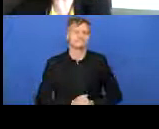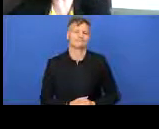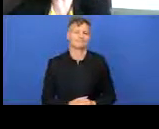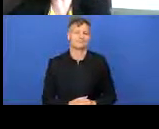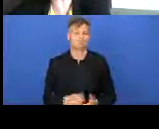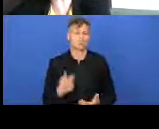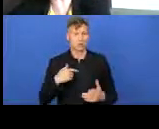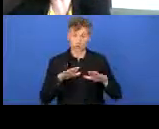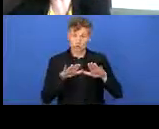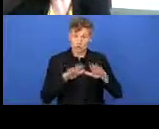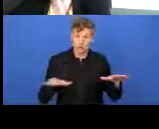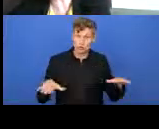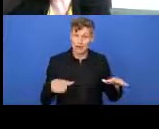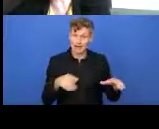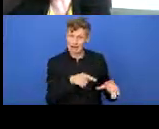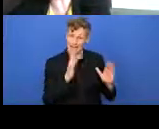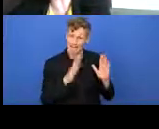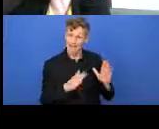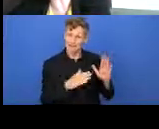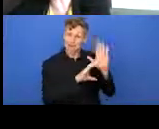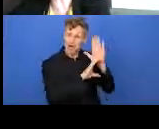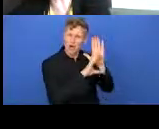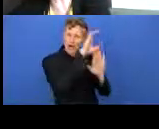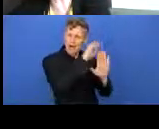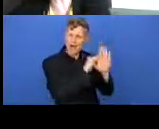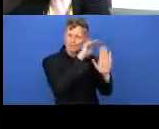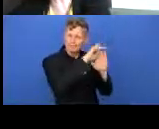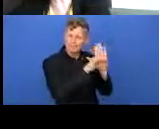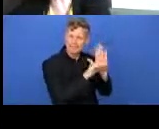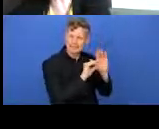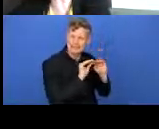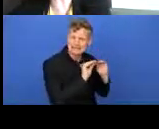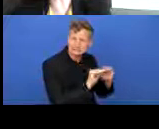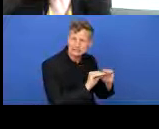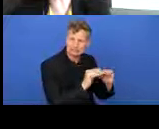Les programmes doivent répondre aux besoins des enfants. Les programmes peuvent